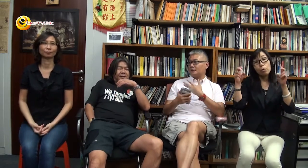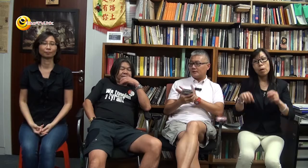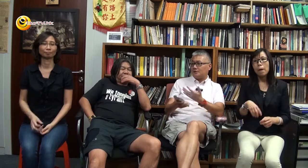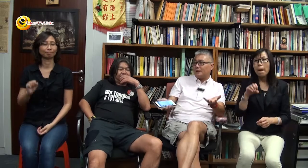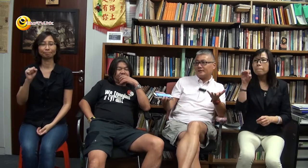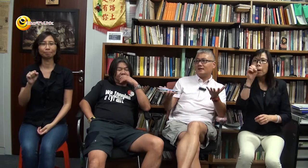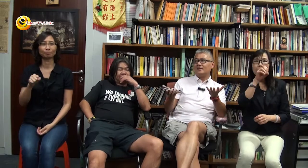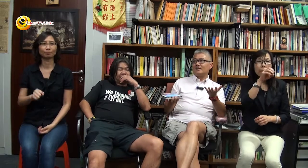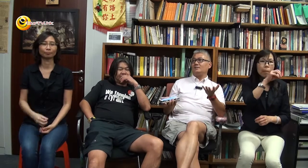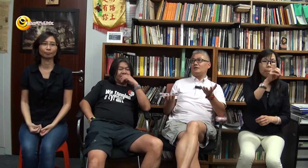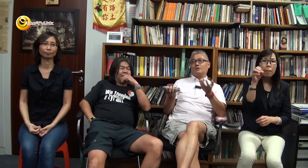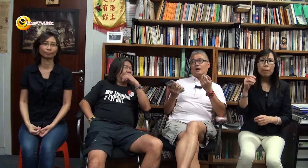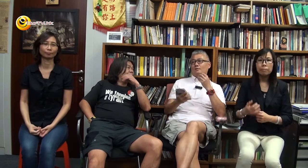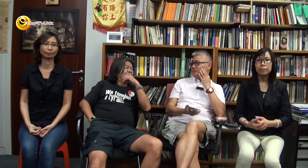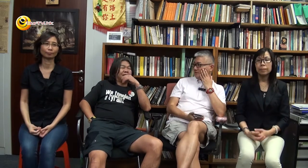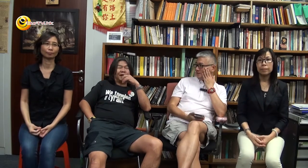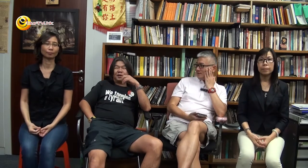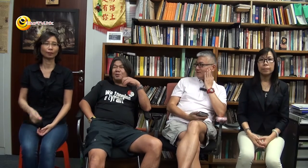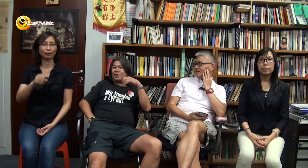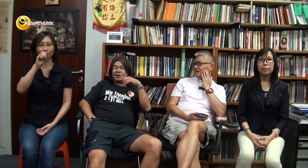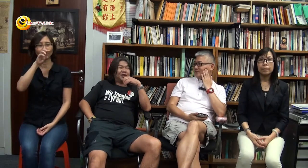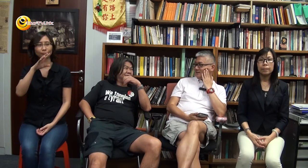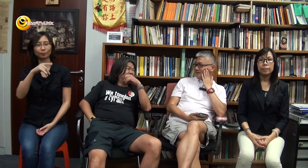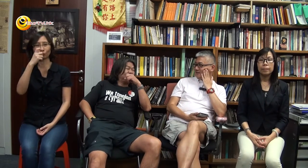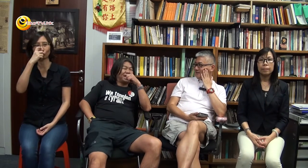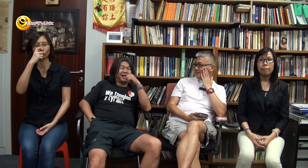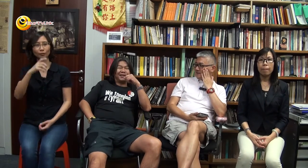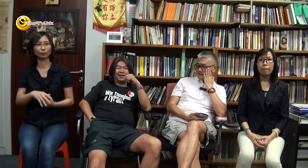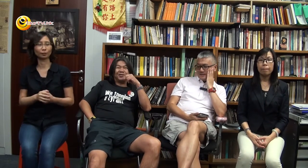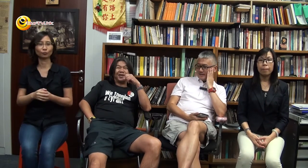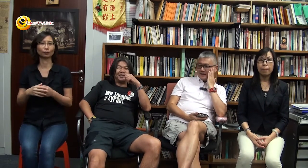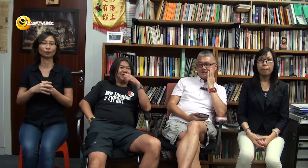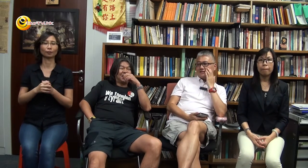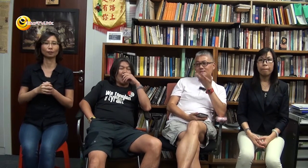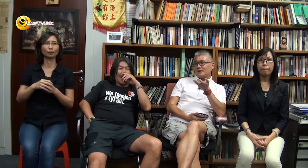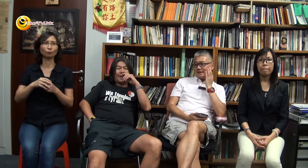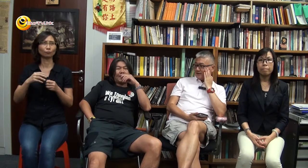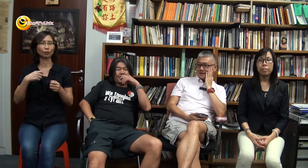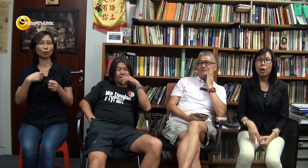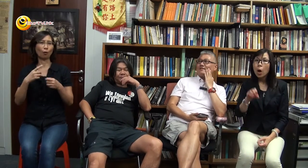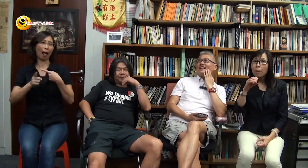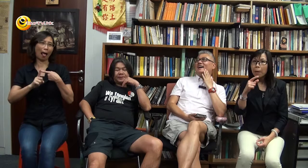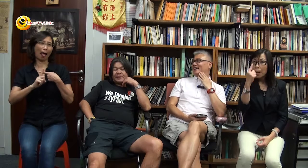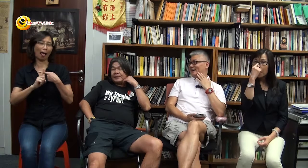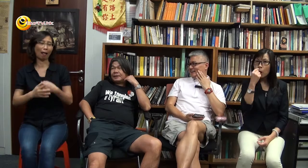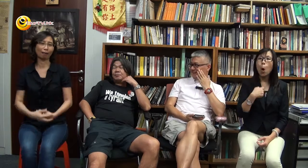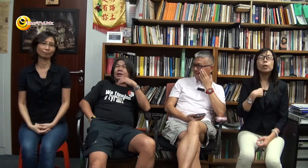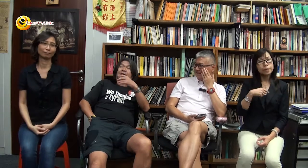嘅，乜 Q 都問嘅。咁我話 問到梁振英啊，如果問梁振英，梁振英空多吉吉，空多 嗱，總之佢問梁振英，我識點答